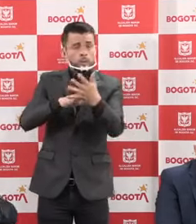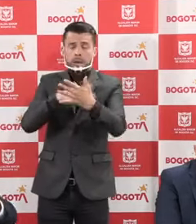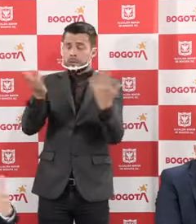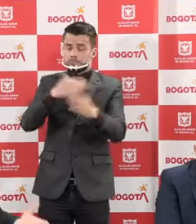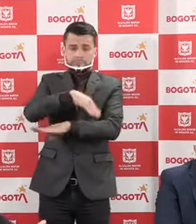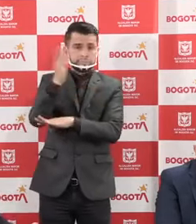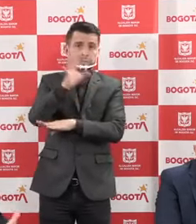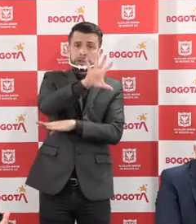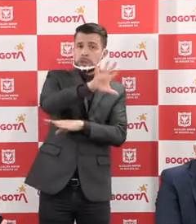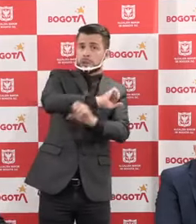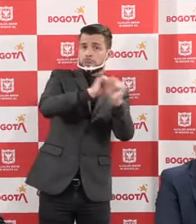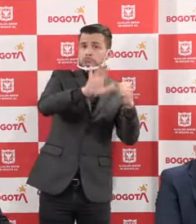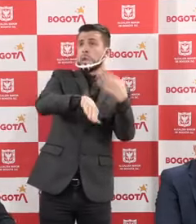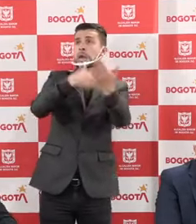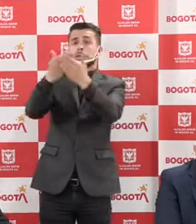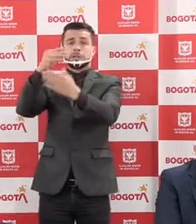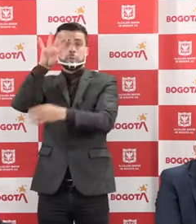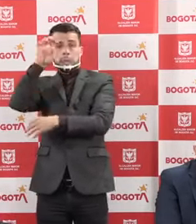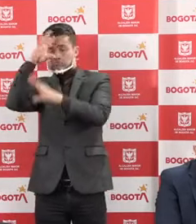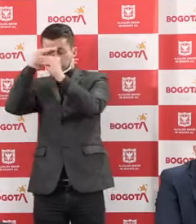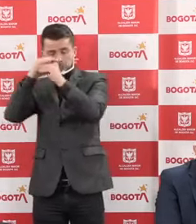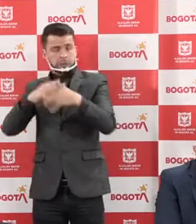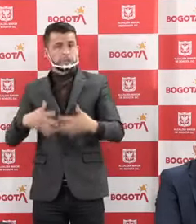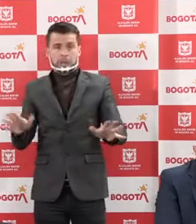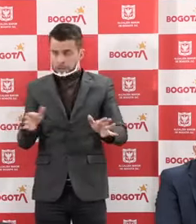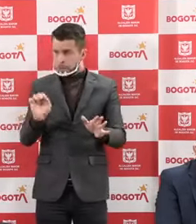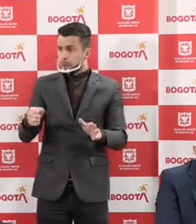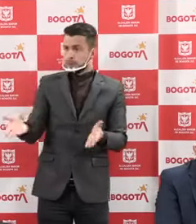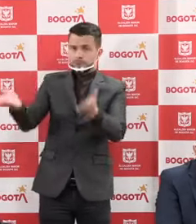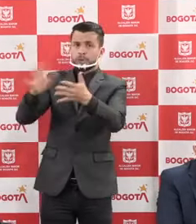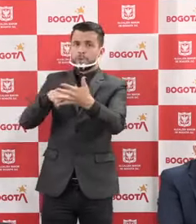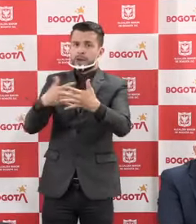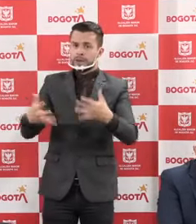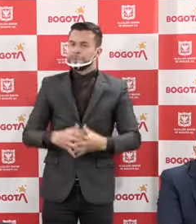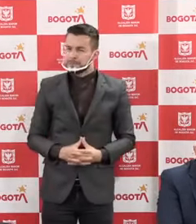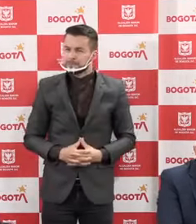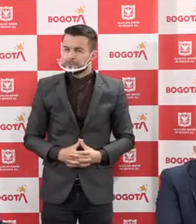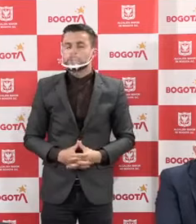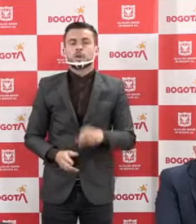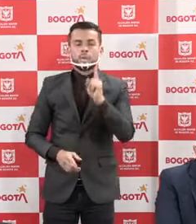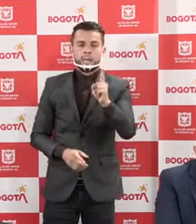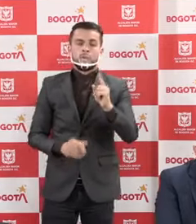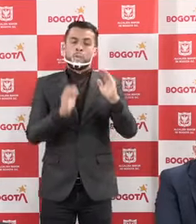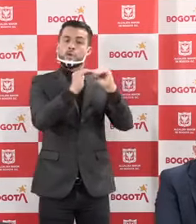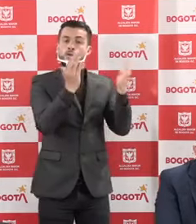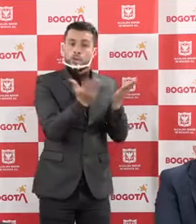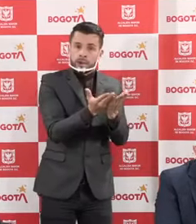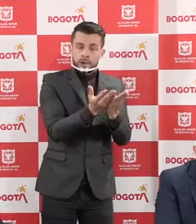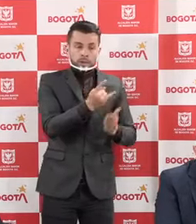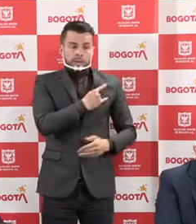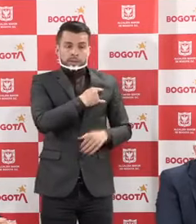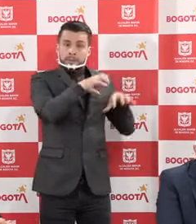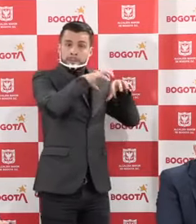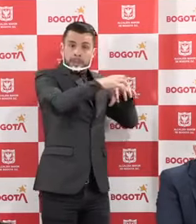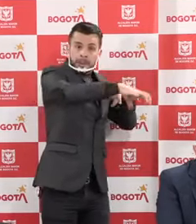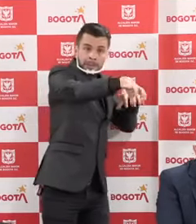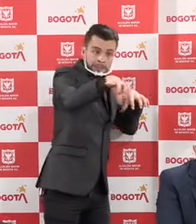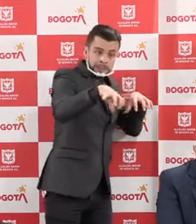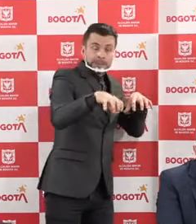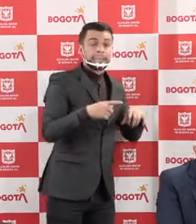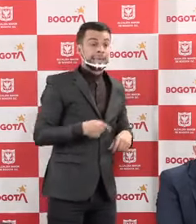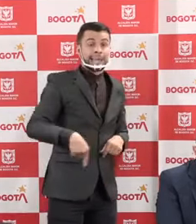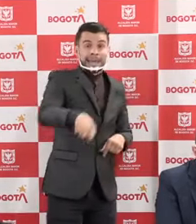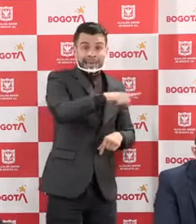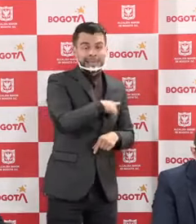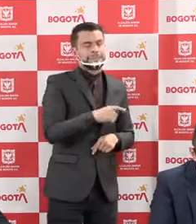dijimos desde las 5 de la mañana hasta las 9 de la noche podrán hacerlo los colegios universidades tendrán siempre en cuenta